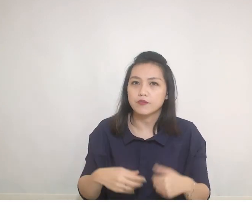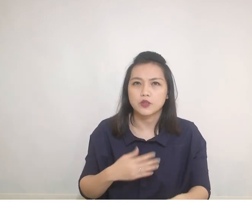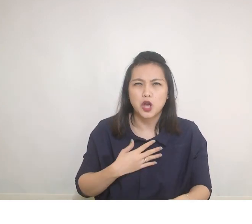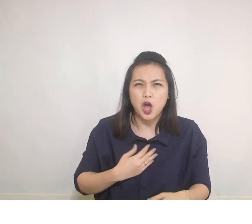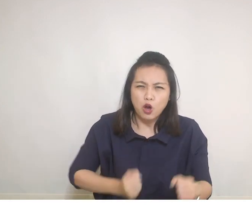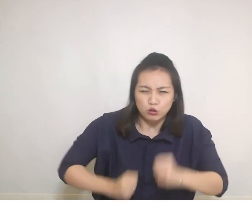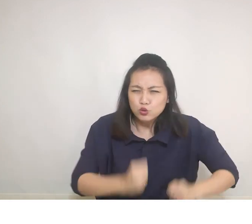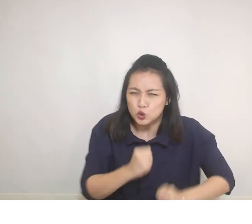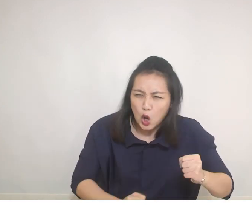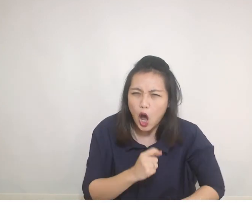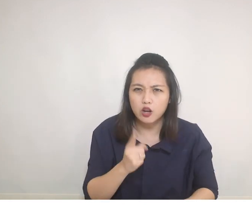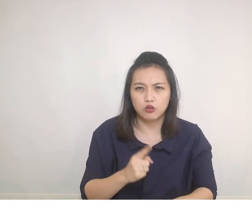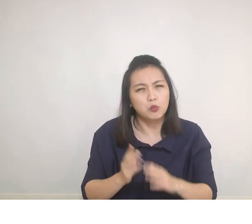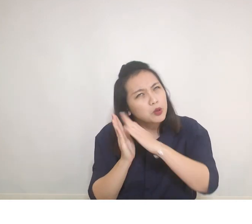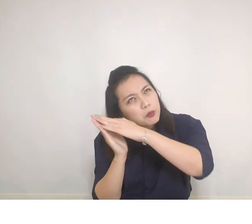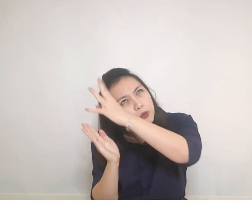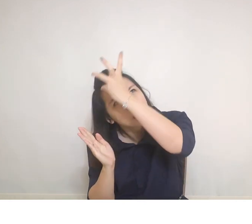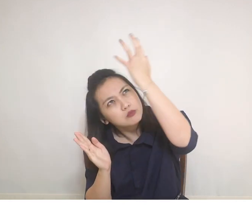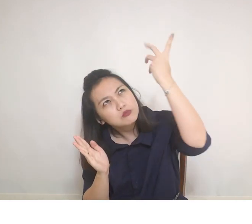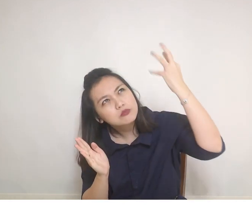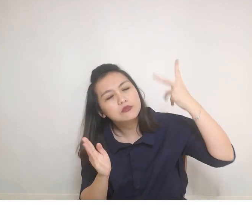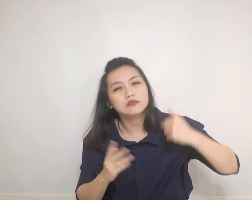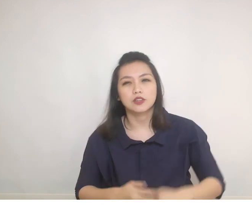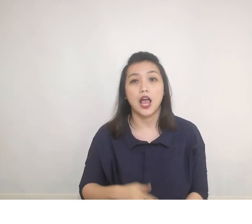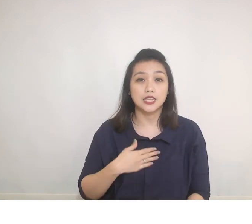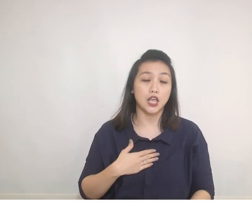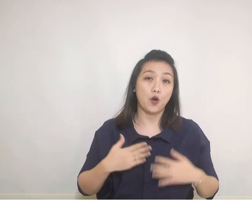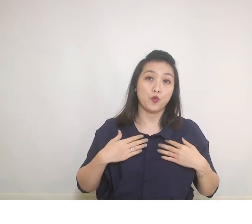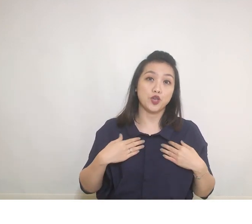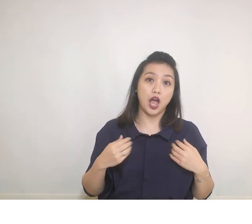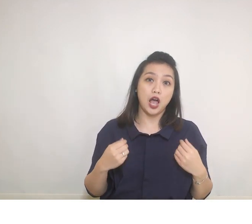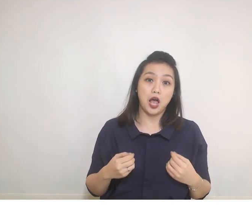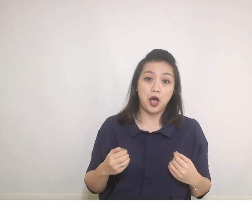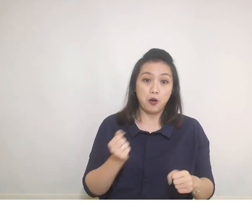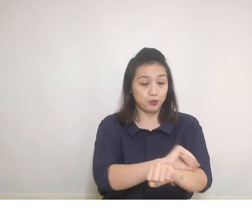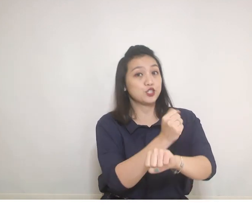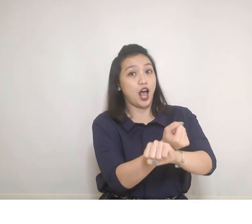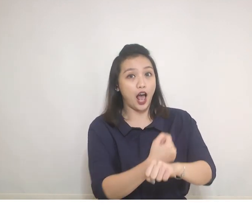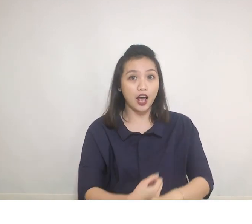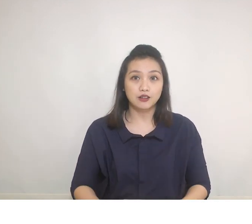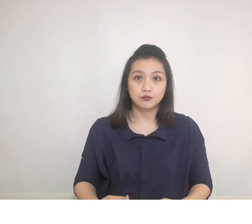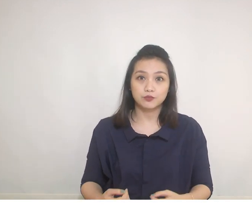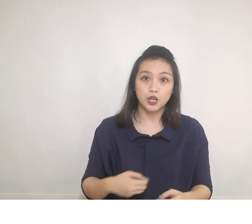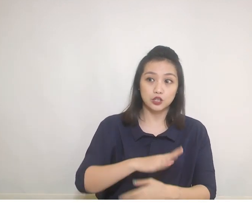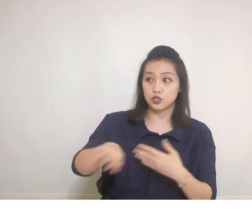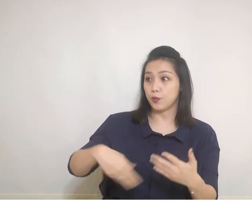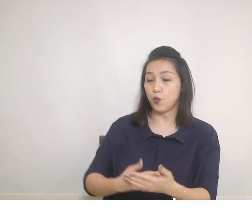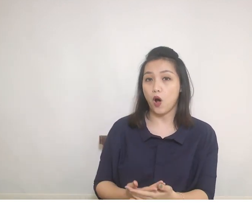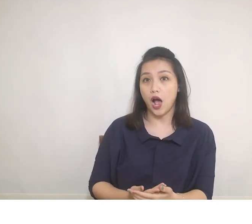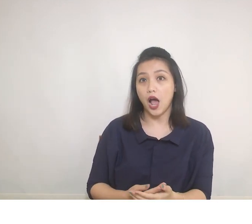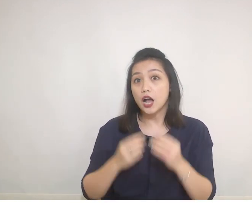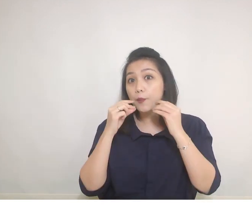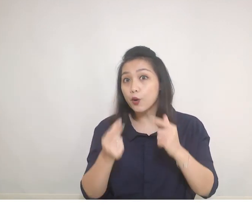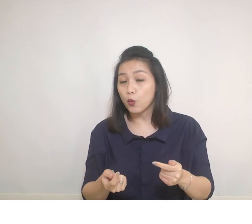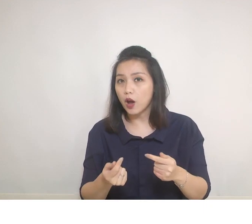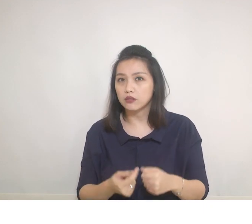merasa bisa, saya punya skill, saya punya resource tentang pekerjaan itu. Gitu. Dan saya